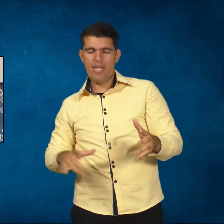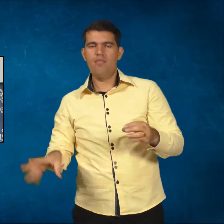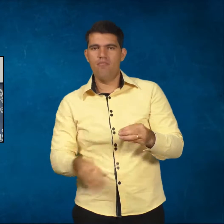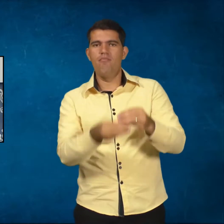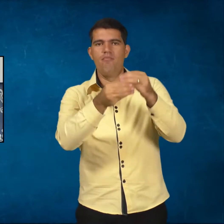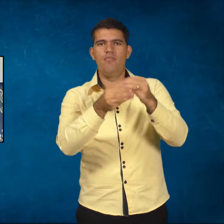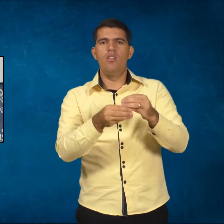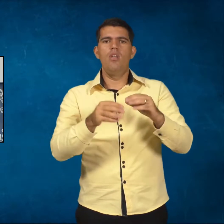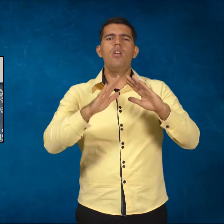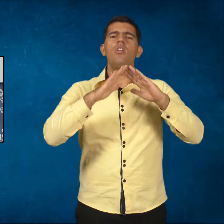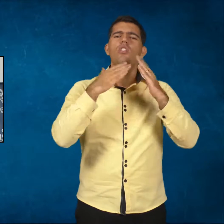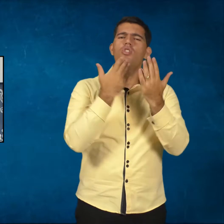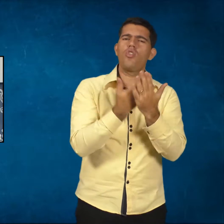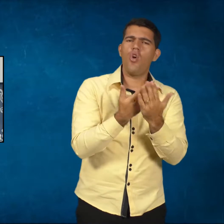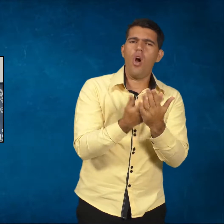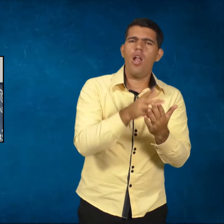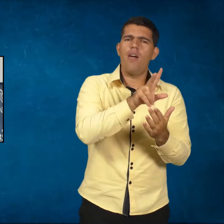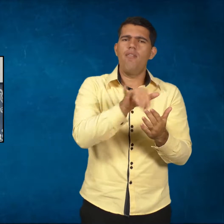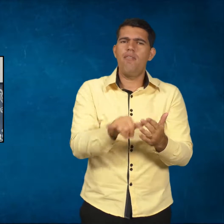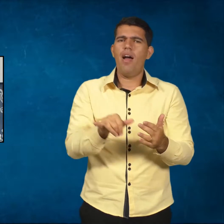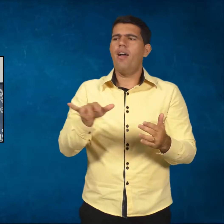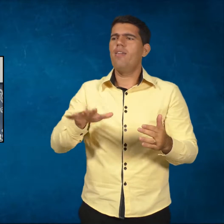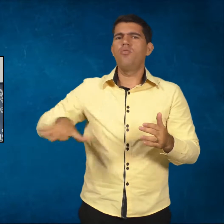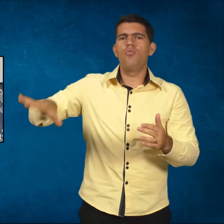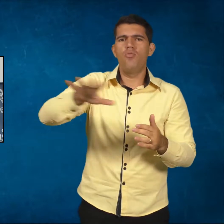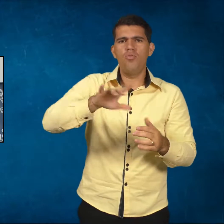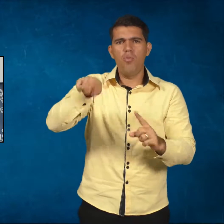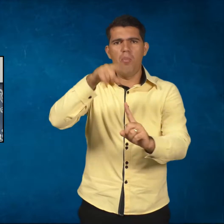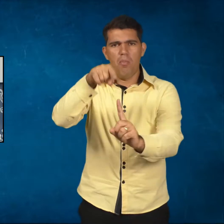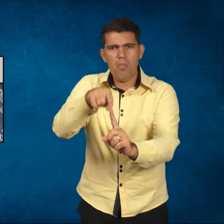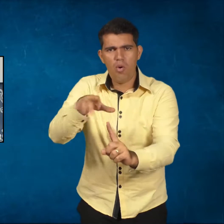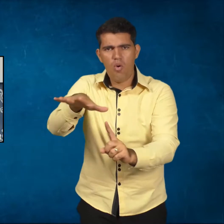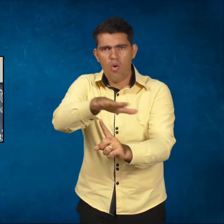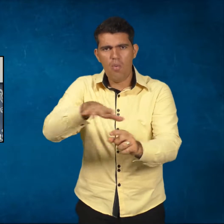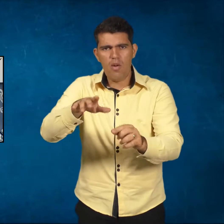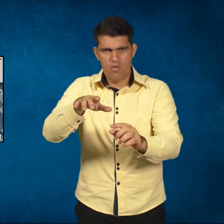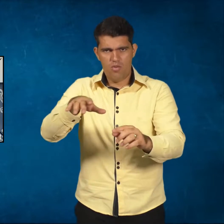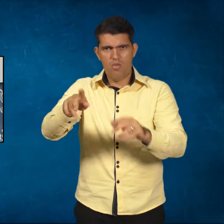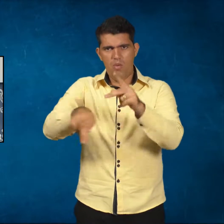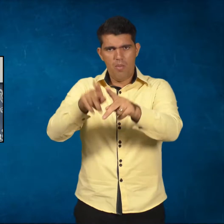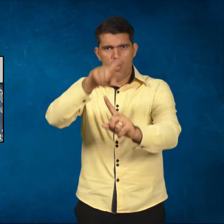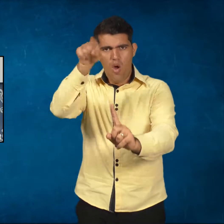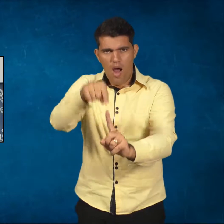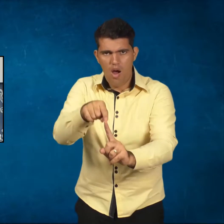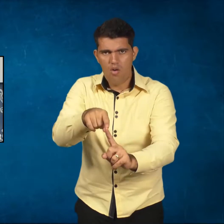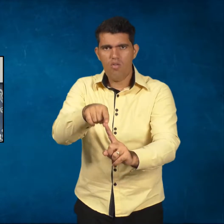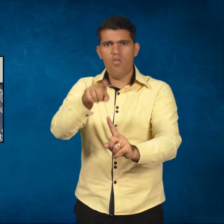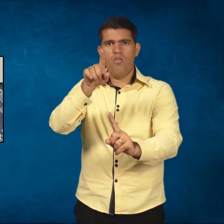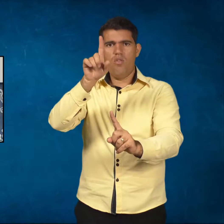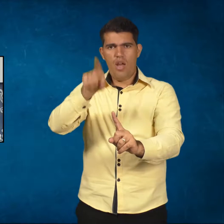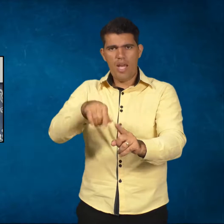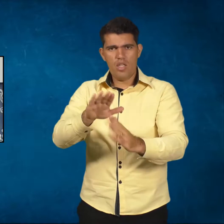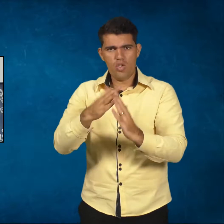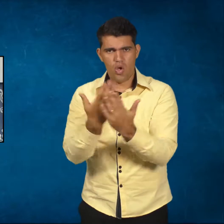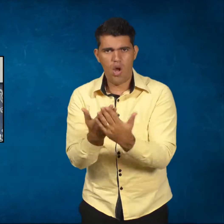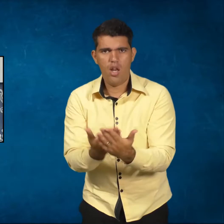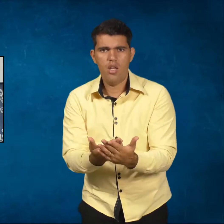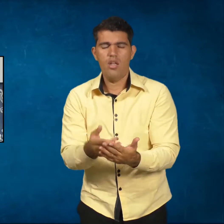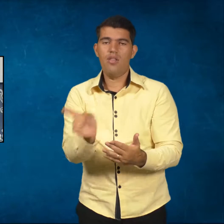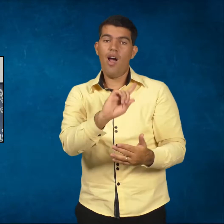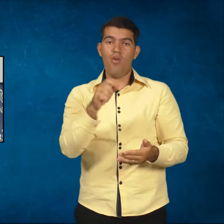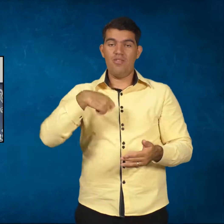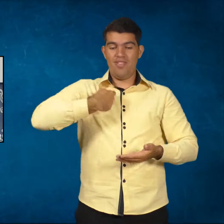vai escolarizar a pessoa, público-alvo dela, né, com deficiência, com TGD ou altas habilidades. Ela vai